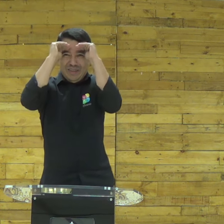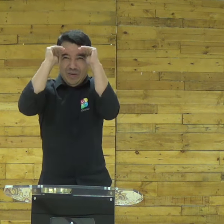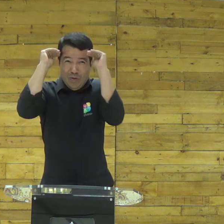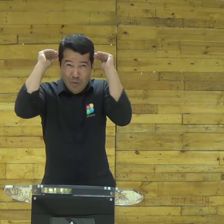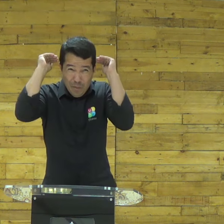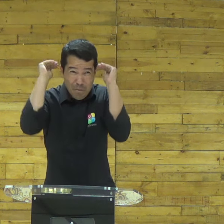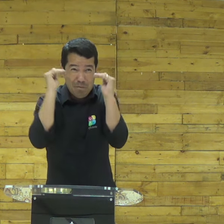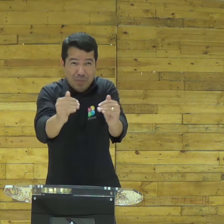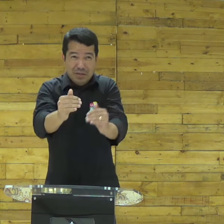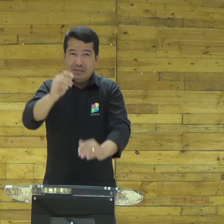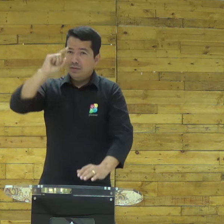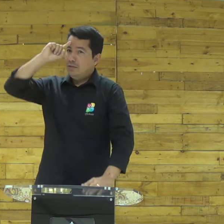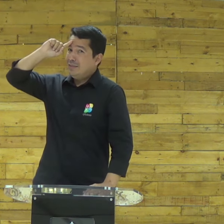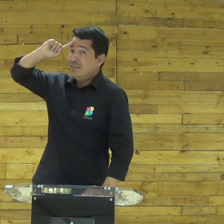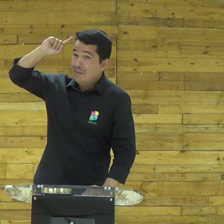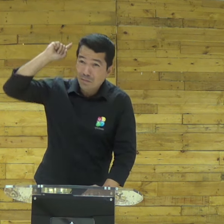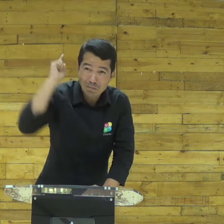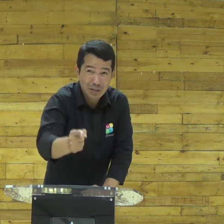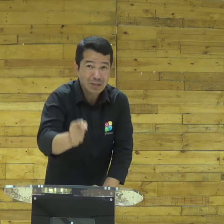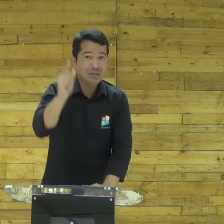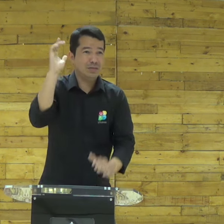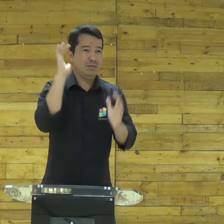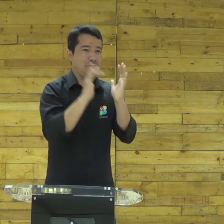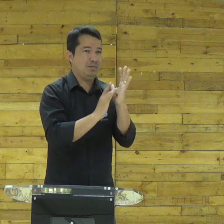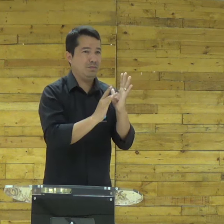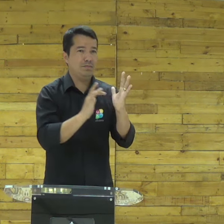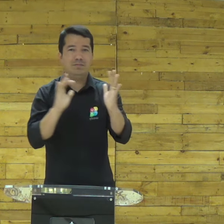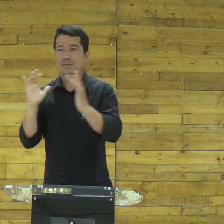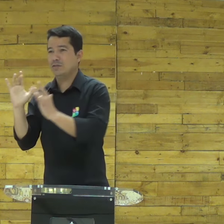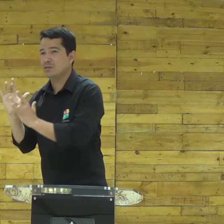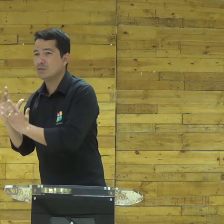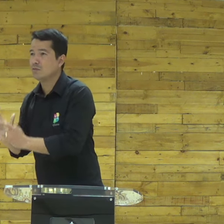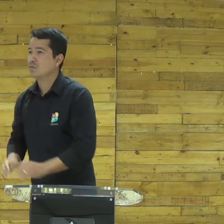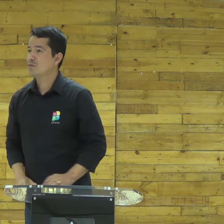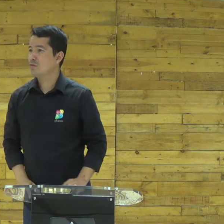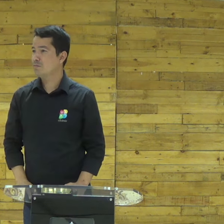a obedecer os mandamentos de Jesus